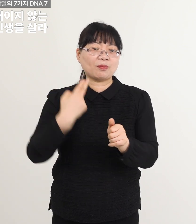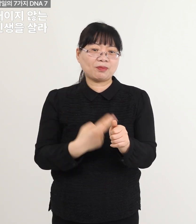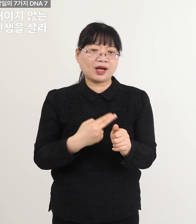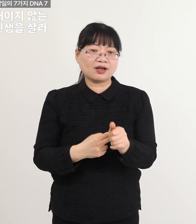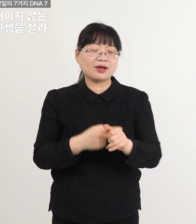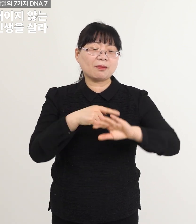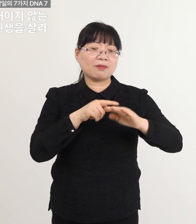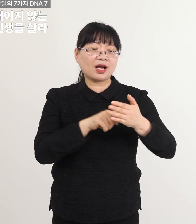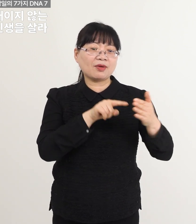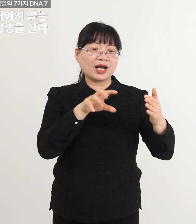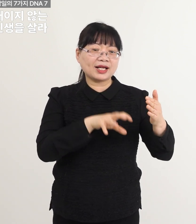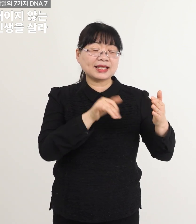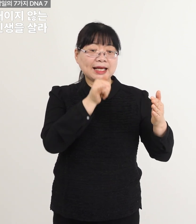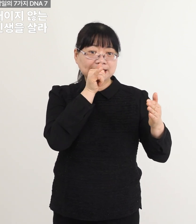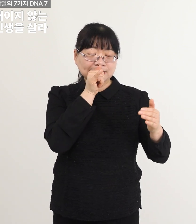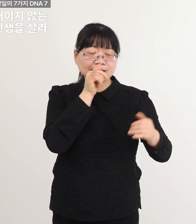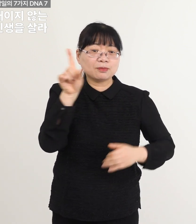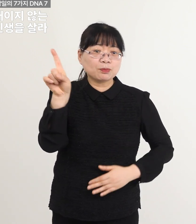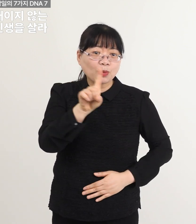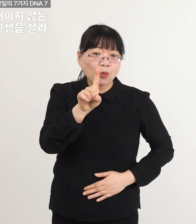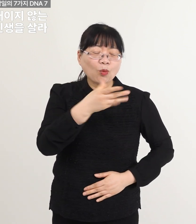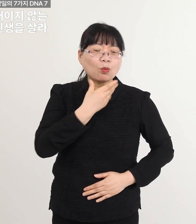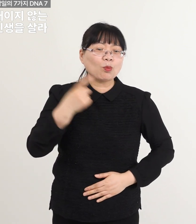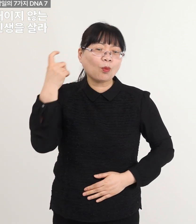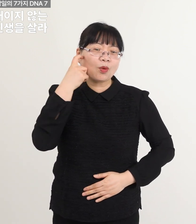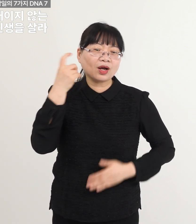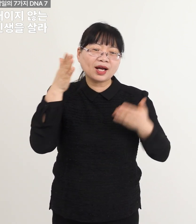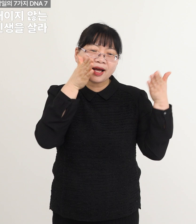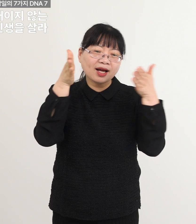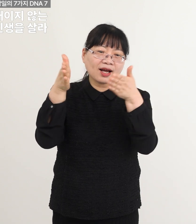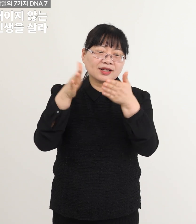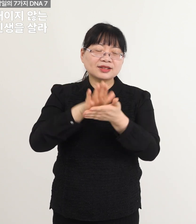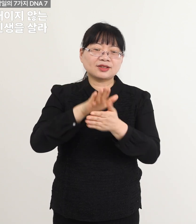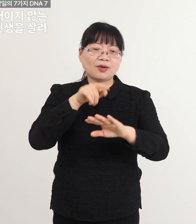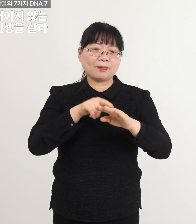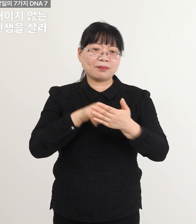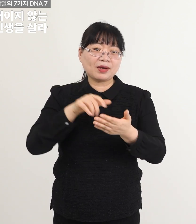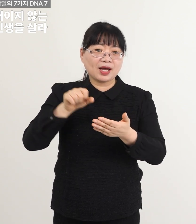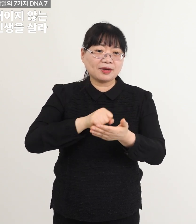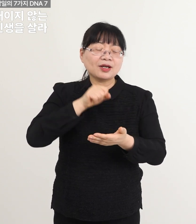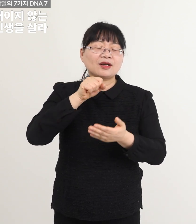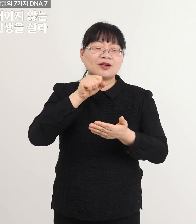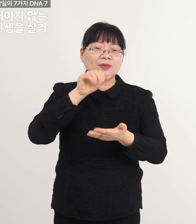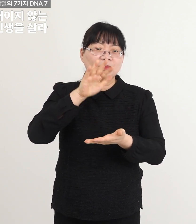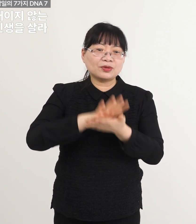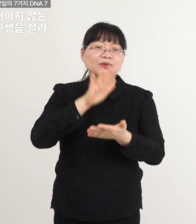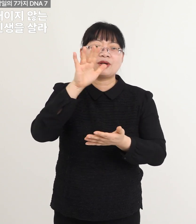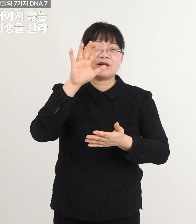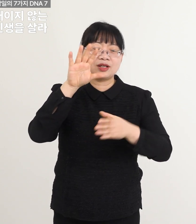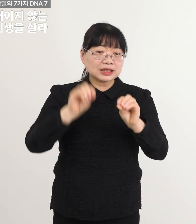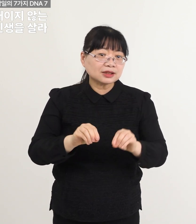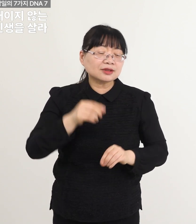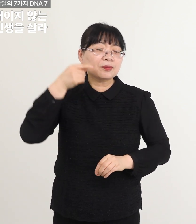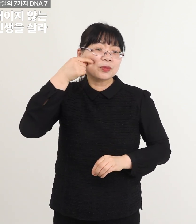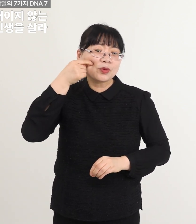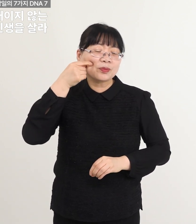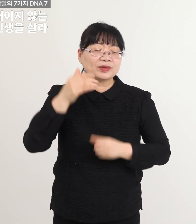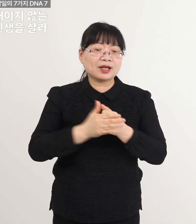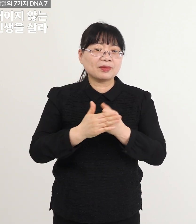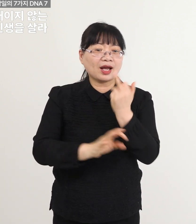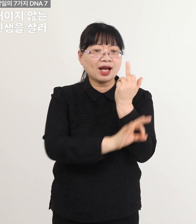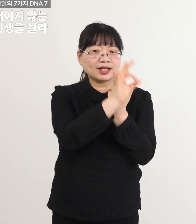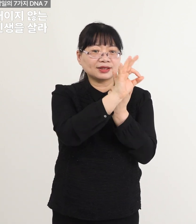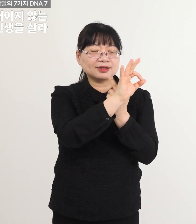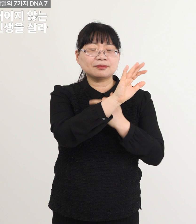가슴 한복판에 붙었던 복음을 향한 열정의 불을 끌 수가 없었어요. 그래서